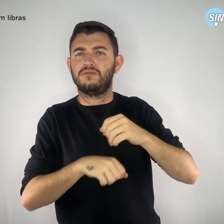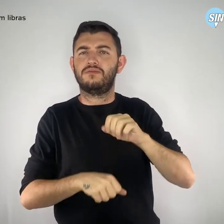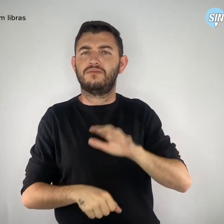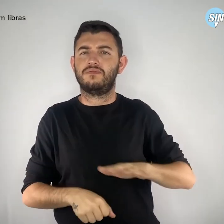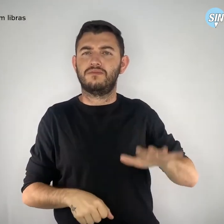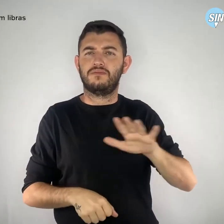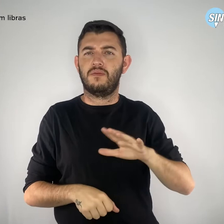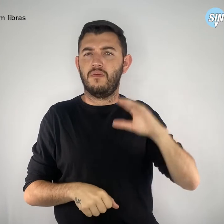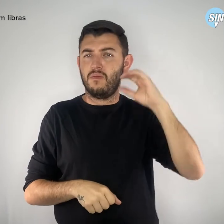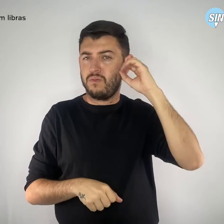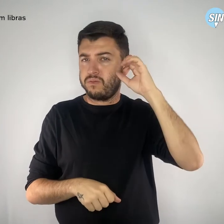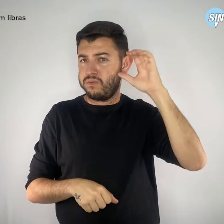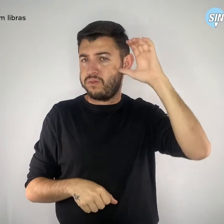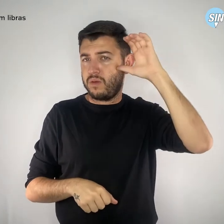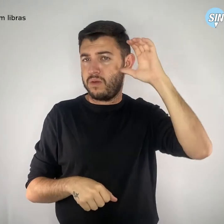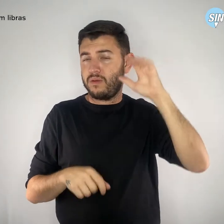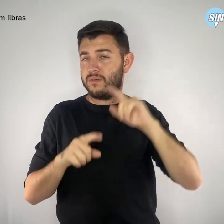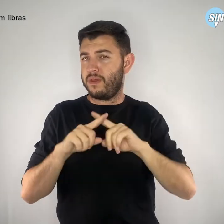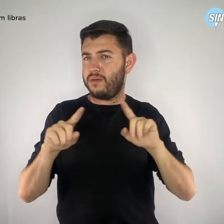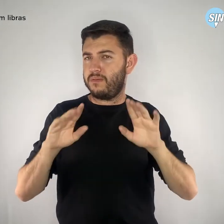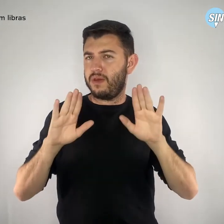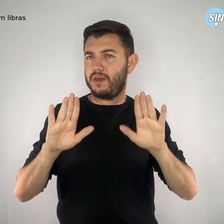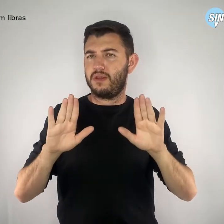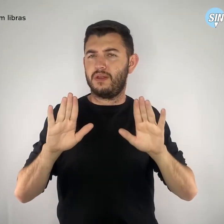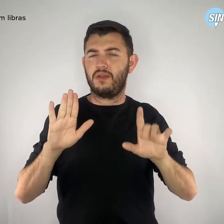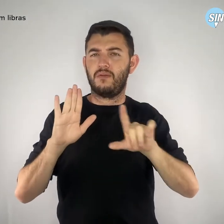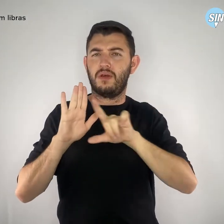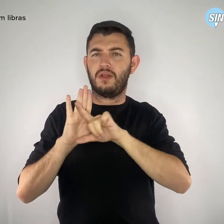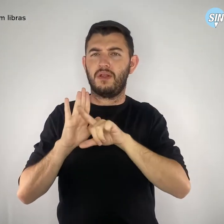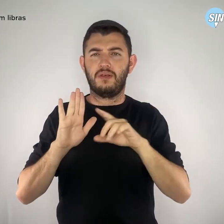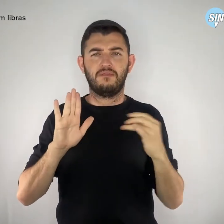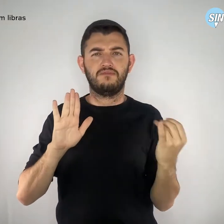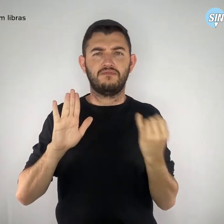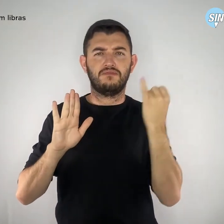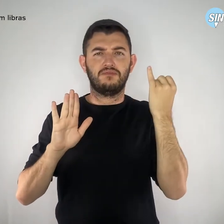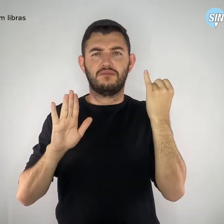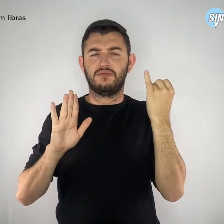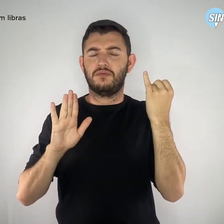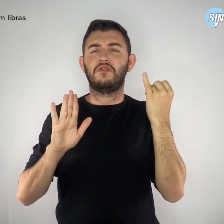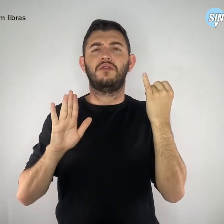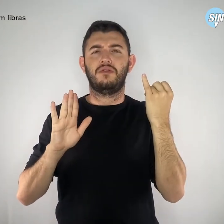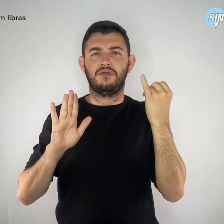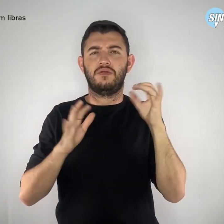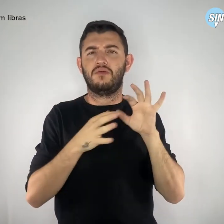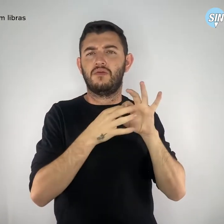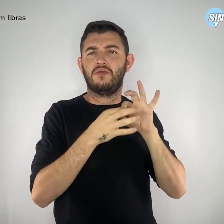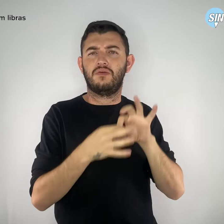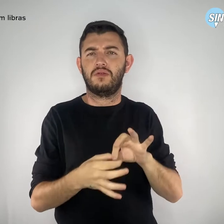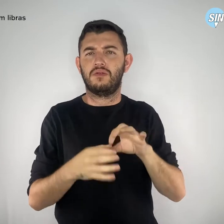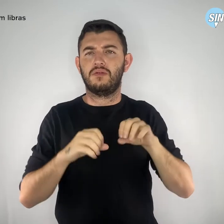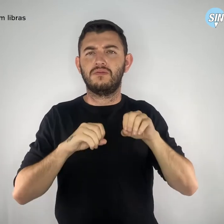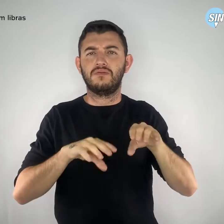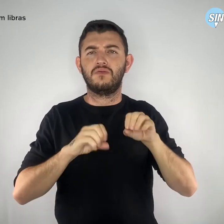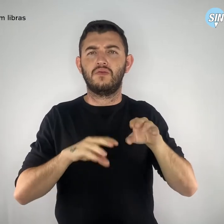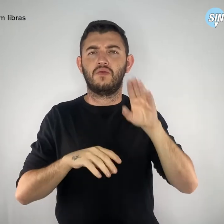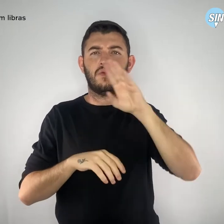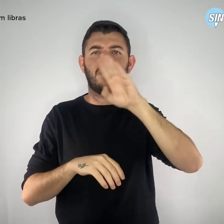uma lei tão importante e necessária para a educação brasileira e para a correção de